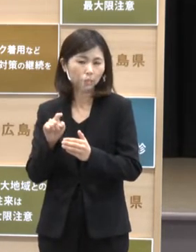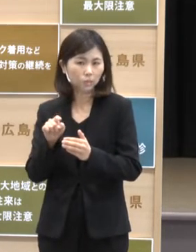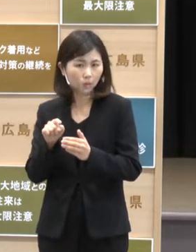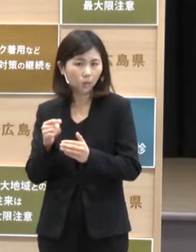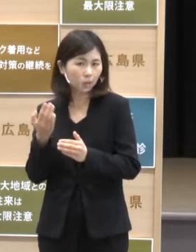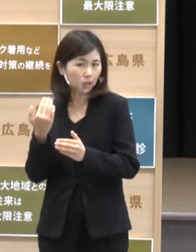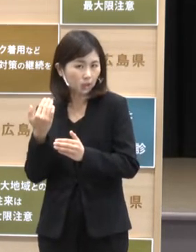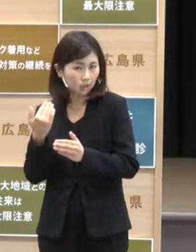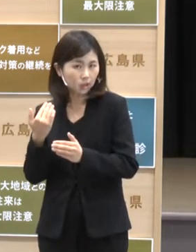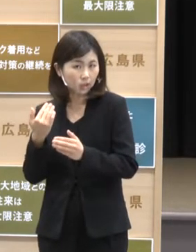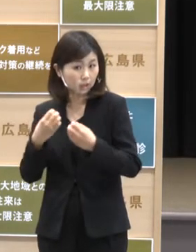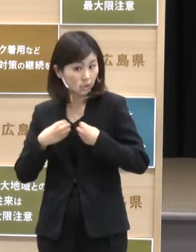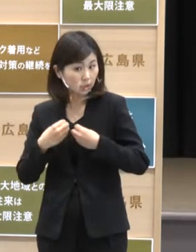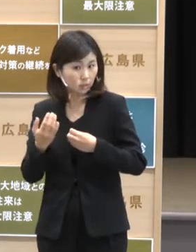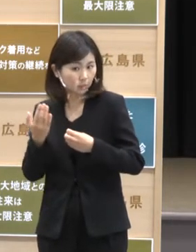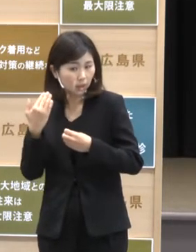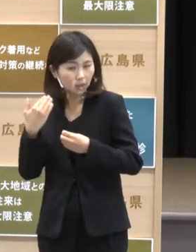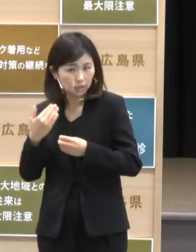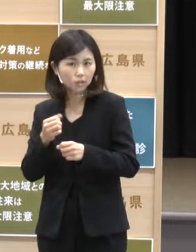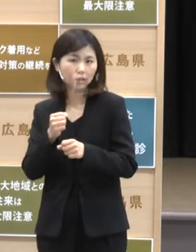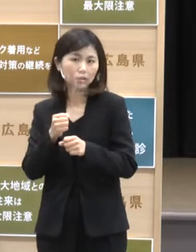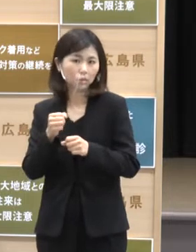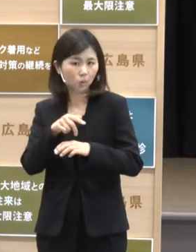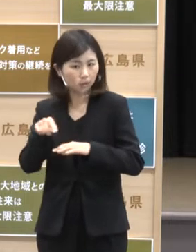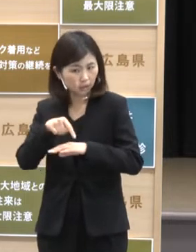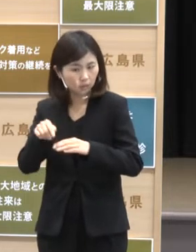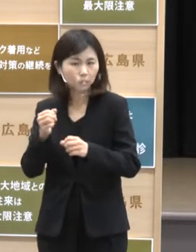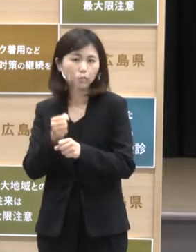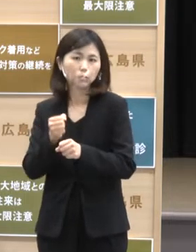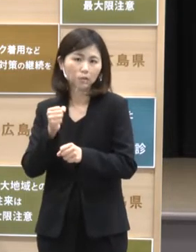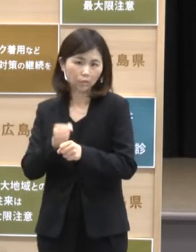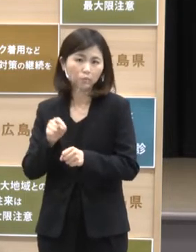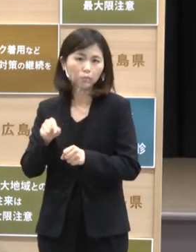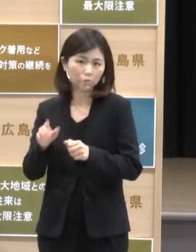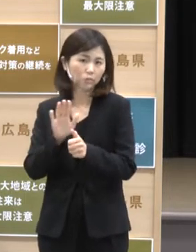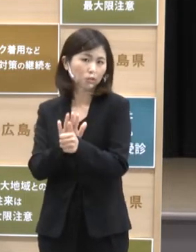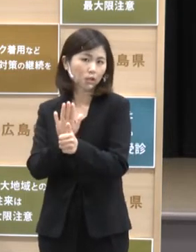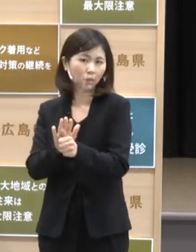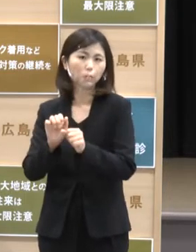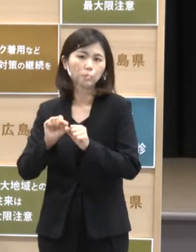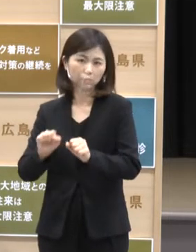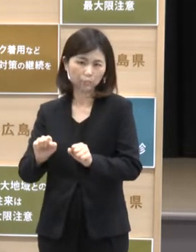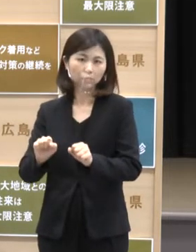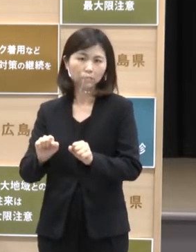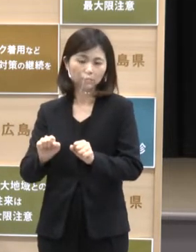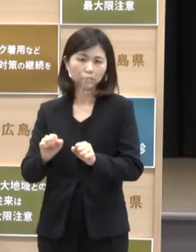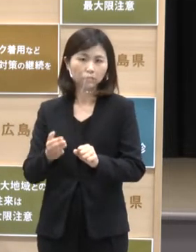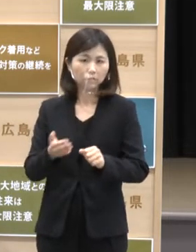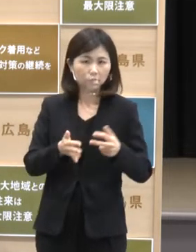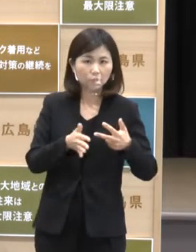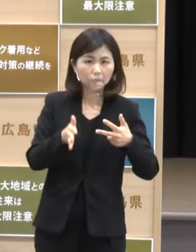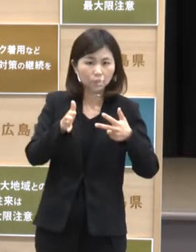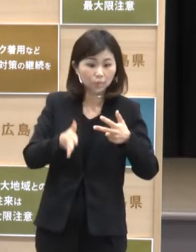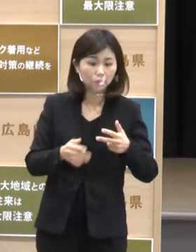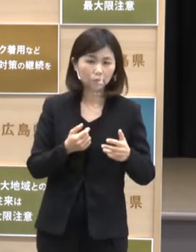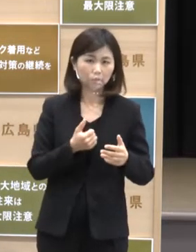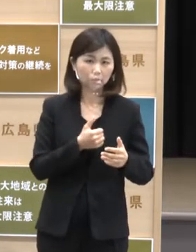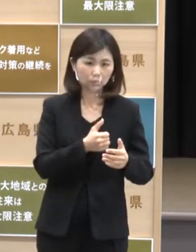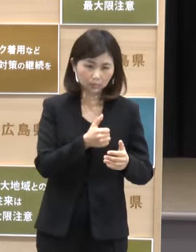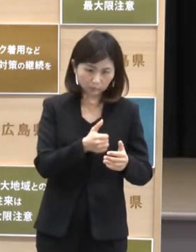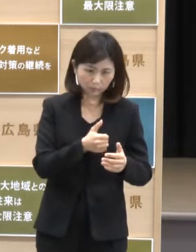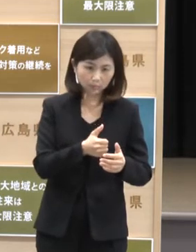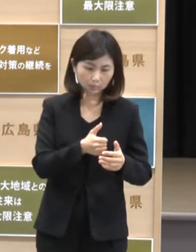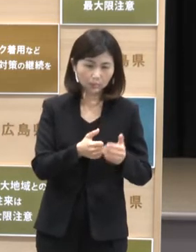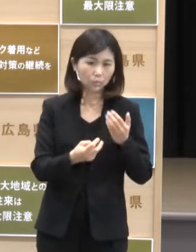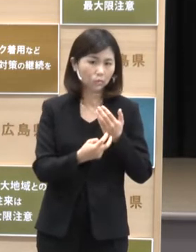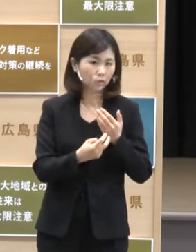ども、それを策定しておく取り組みを支援をいたしますとともに、施設に往診して治療を行